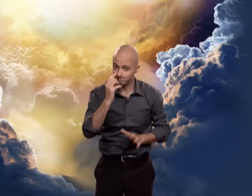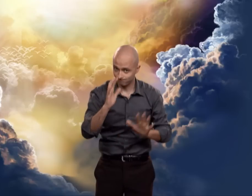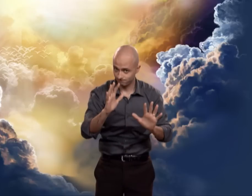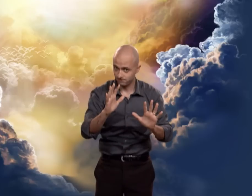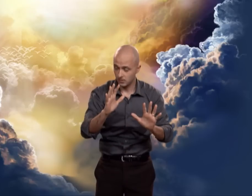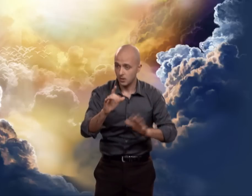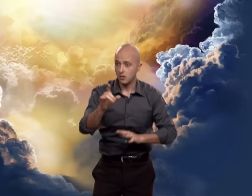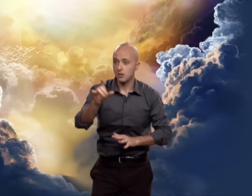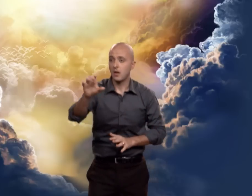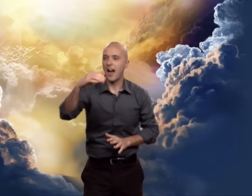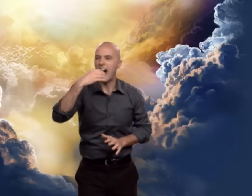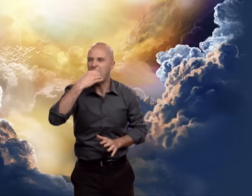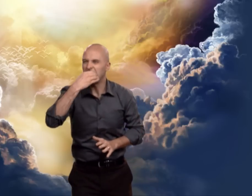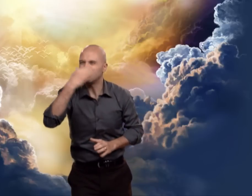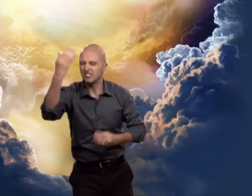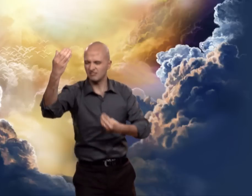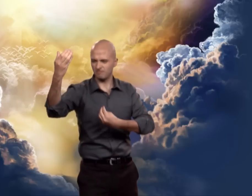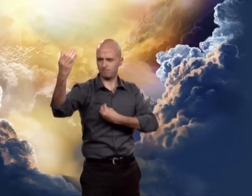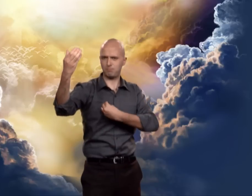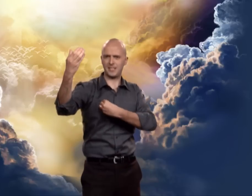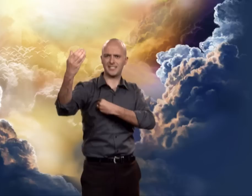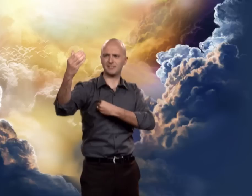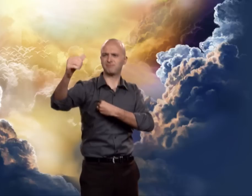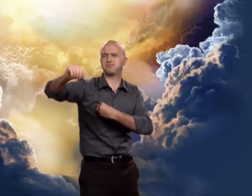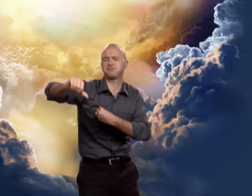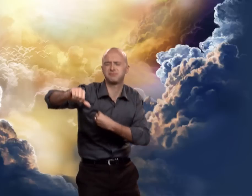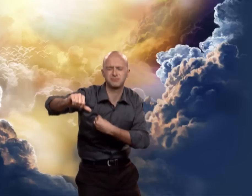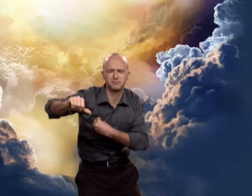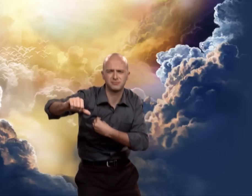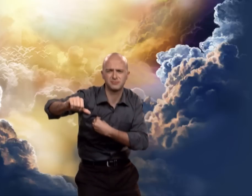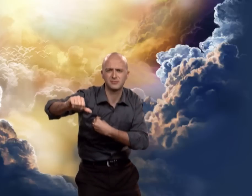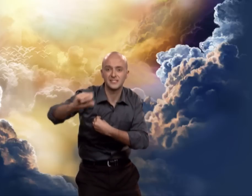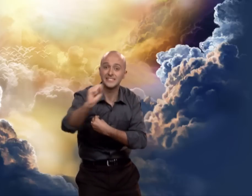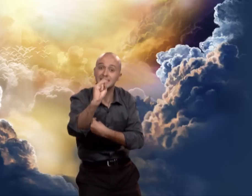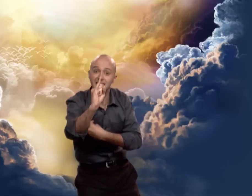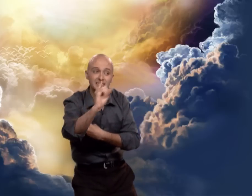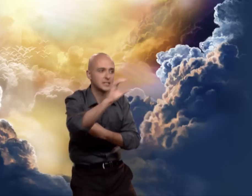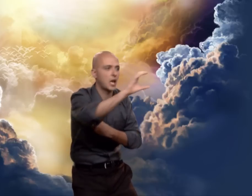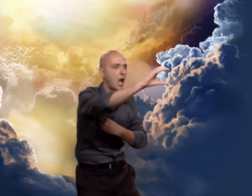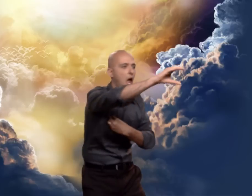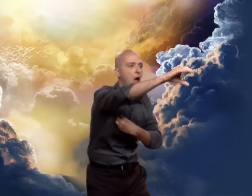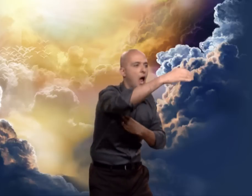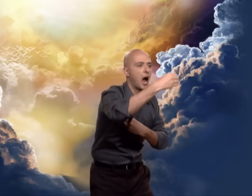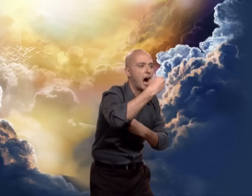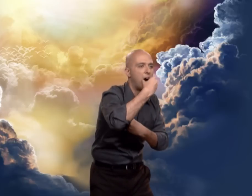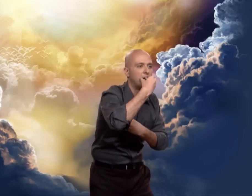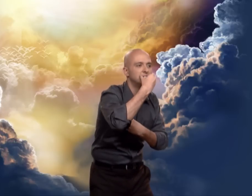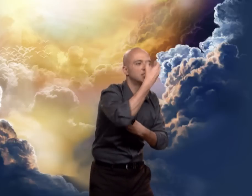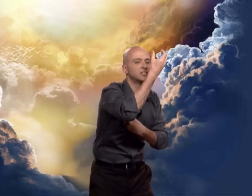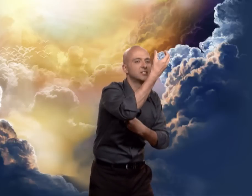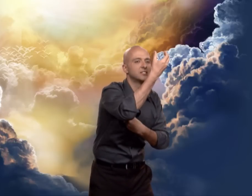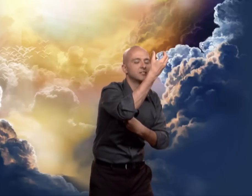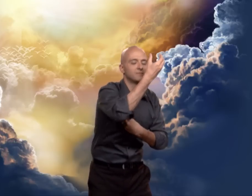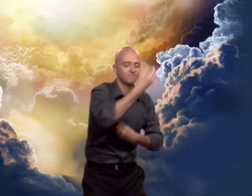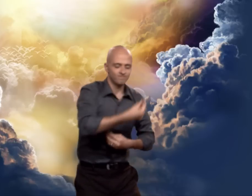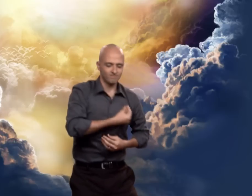à morte. A imortalidade havia sido perdida pela transgressão. Não teria havido esperança para a